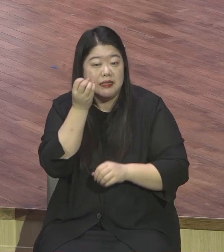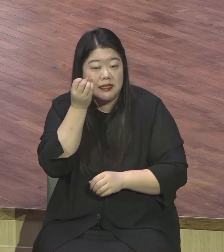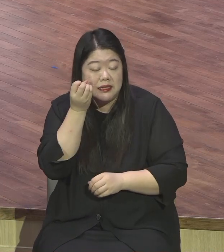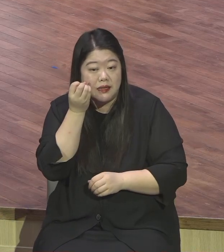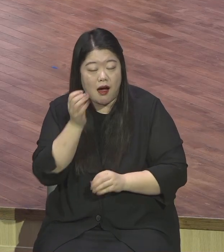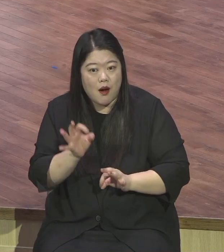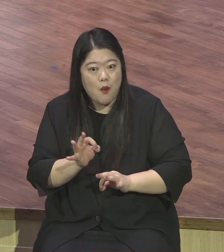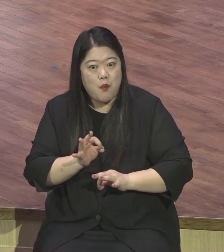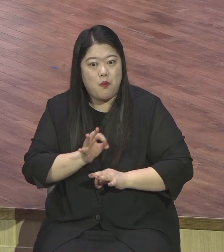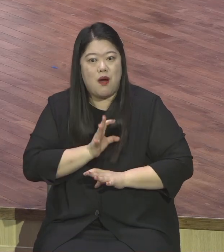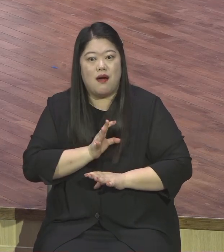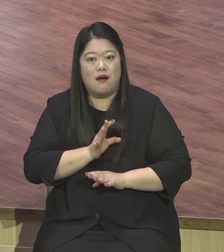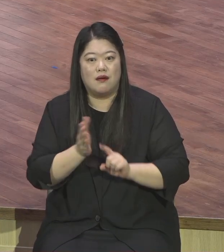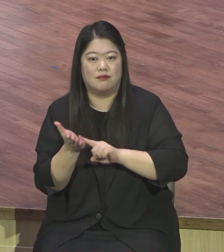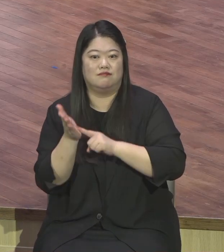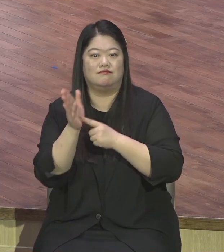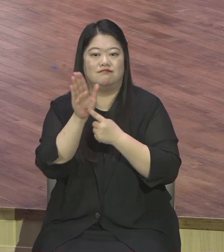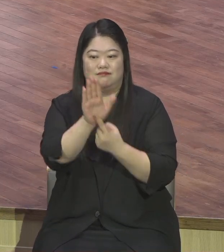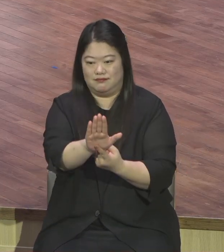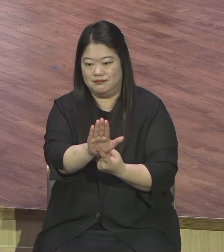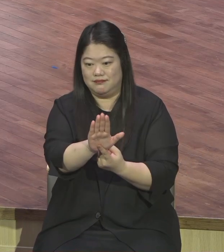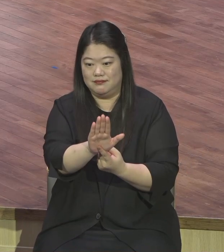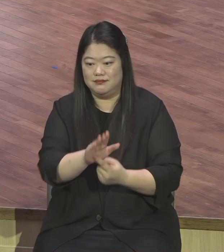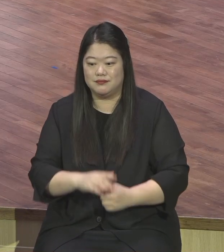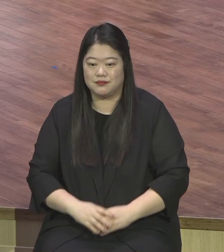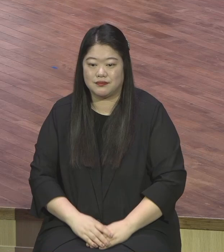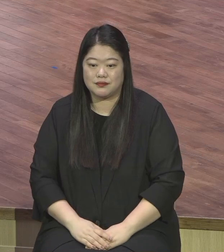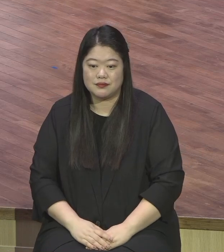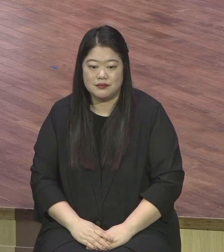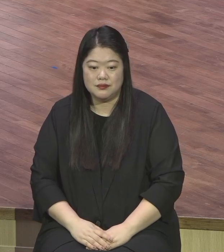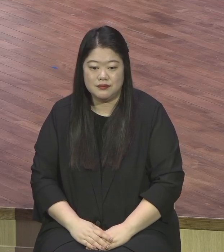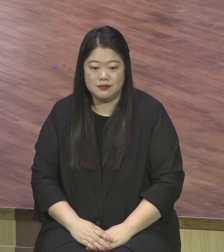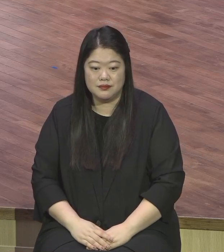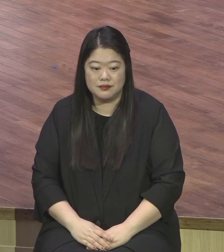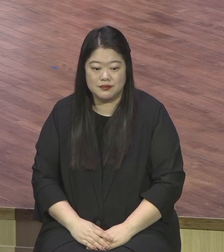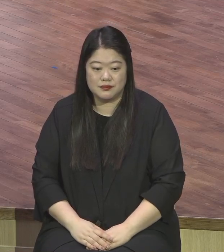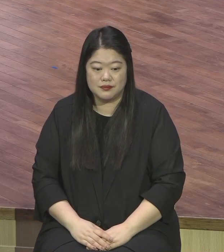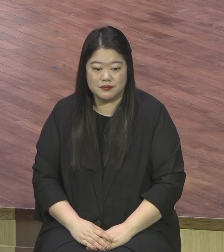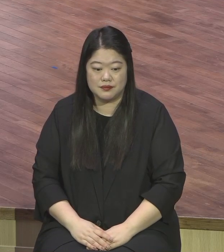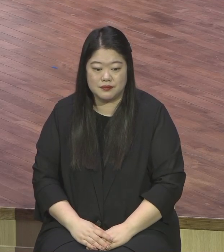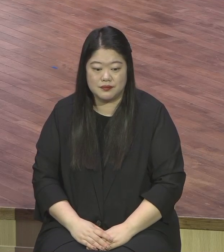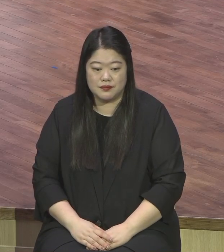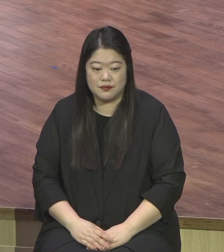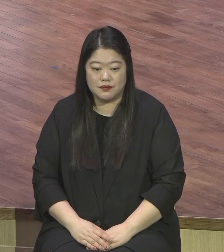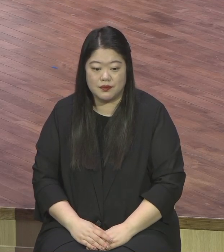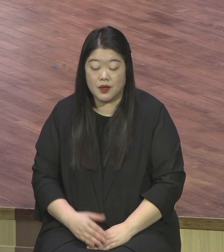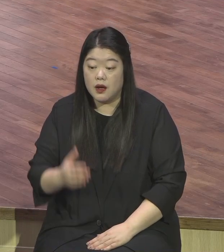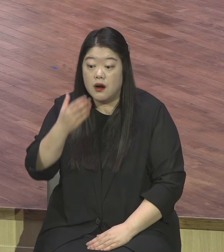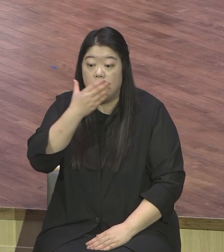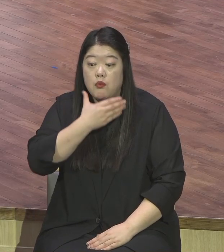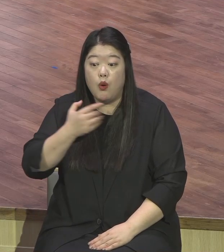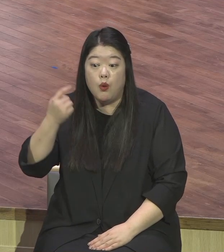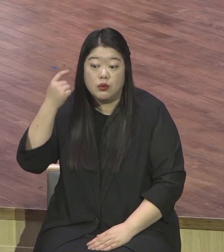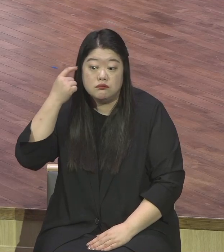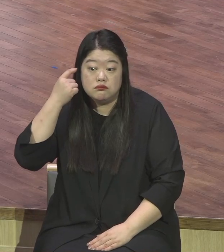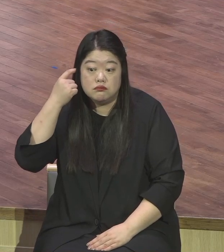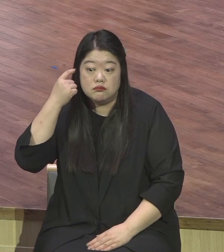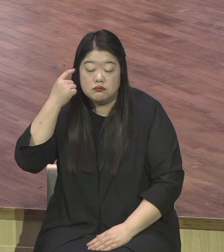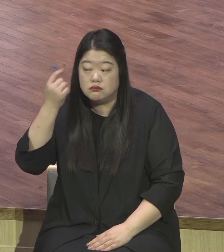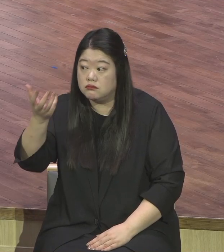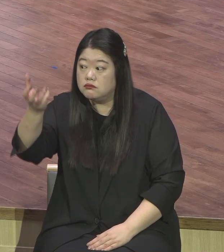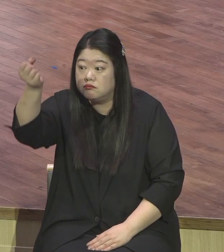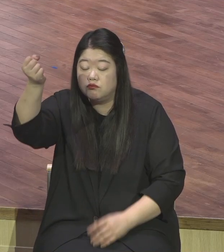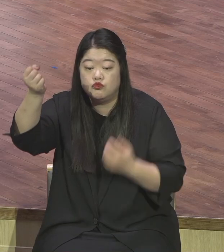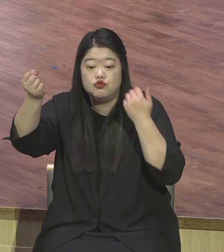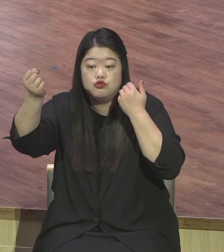따라 된 것이니. 신비의 계시를 따라 된 것이니 복음은 이렇게. 그 주체가 누구냐? 복음의 주체가